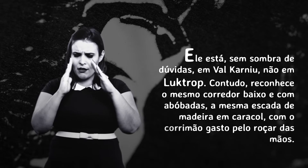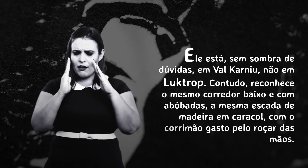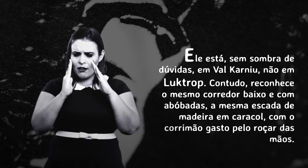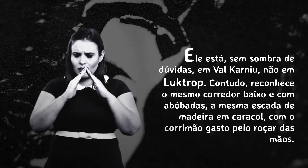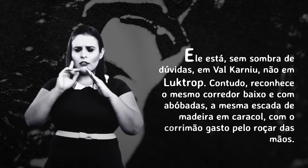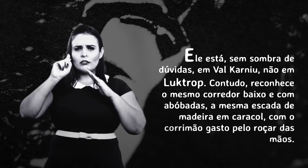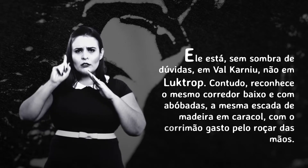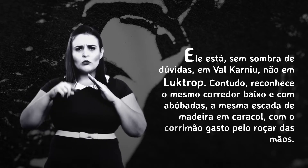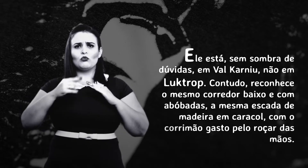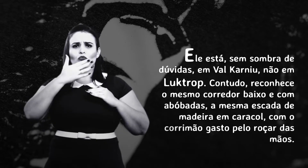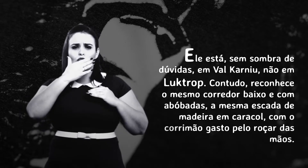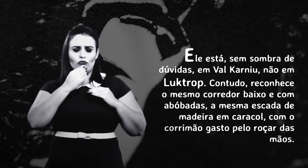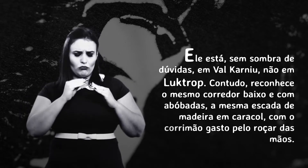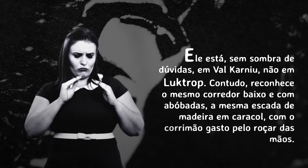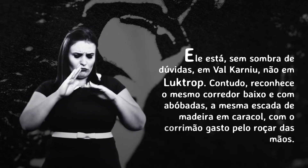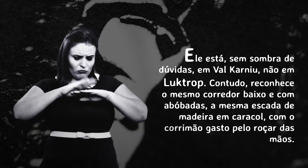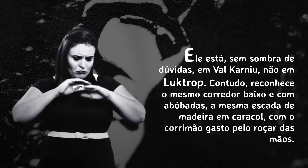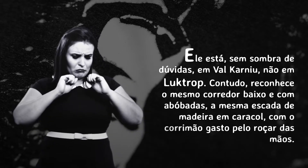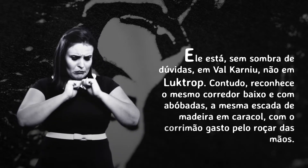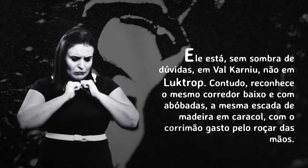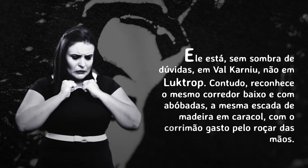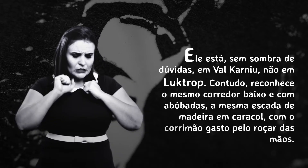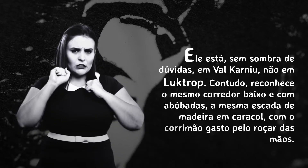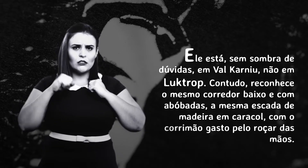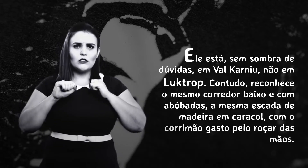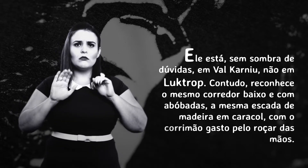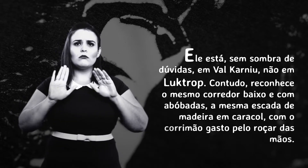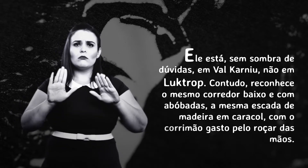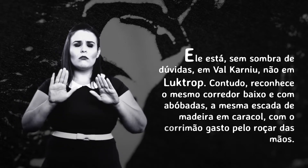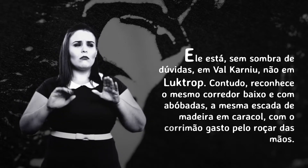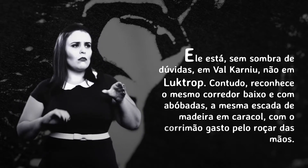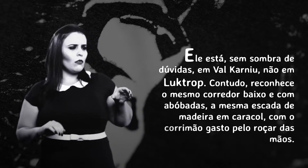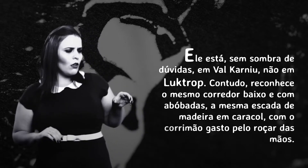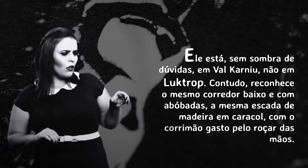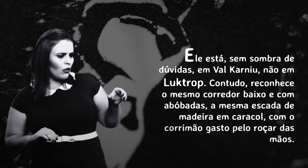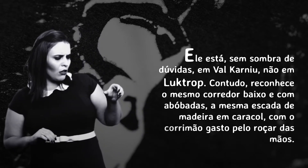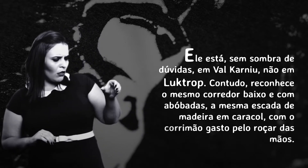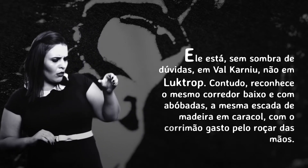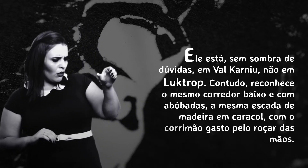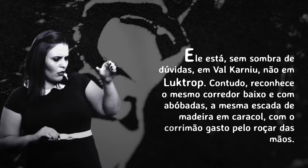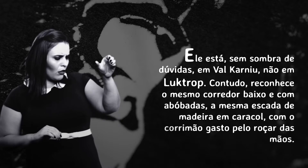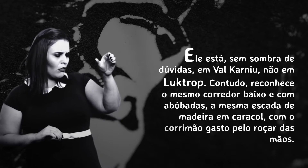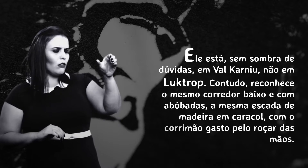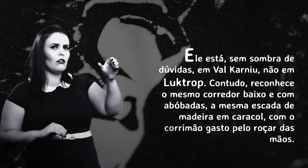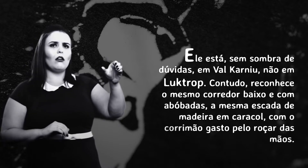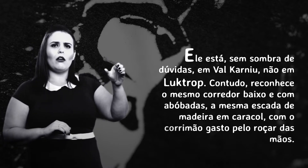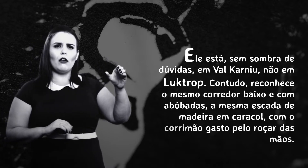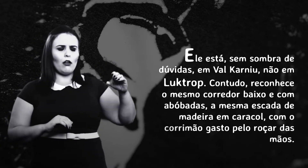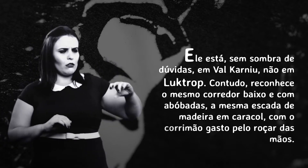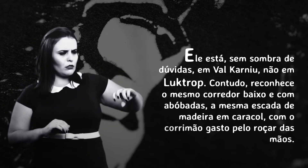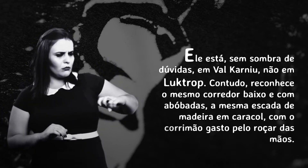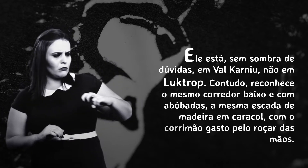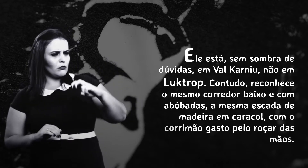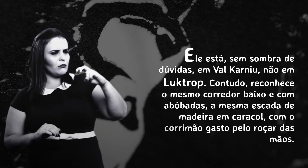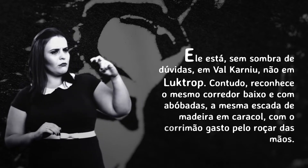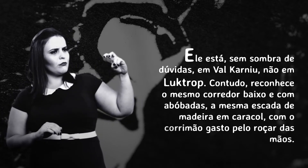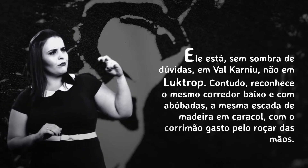não em Luktrop. Contudo, reconhece o mesmo corredor baixo e com abóbadas, a mesma escada de madeira em